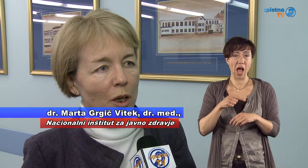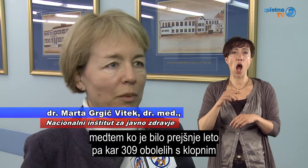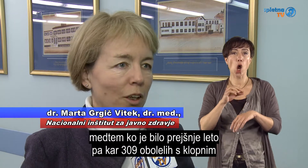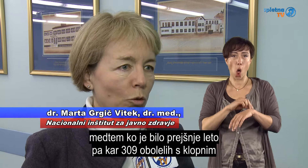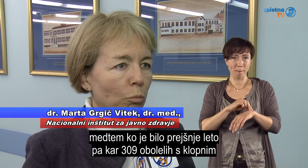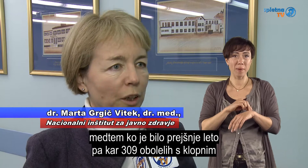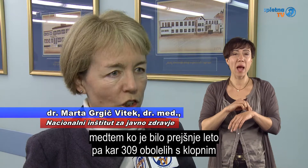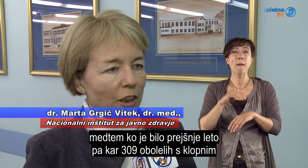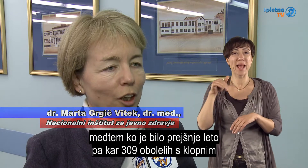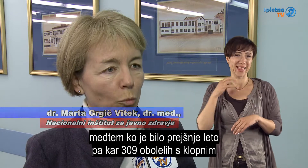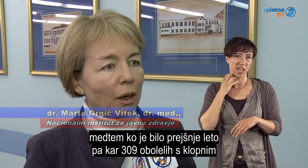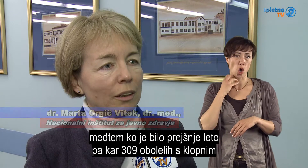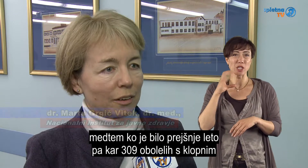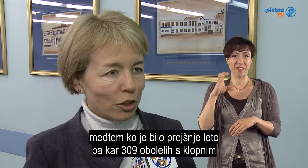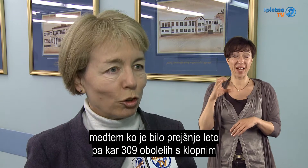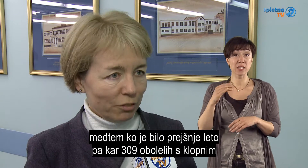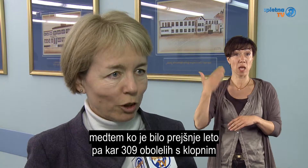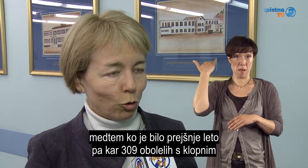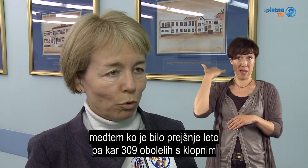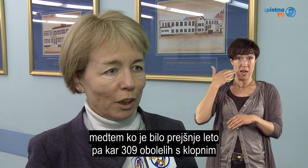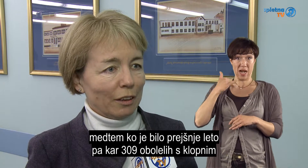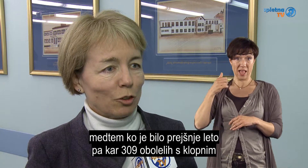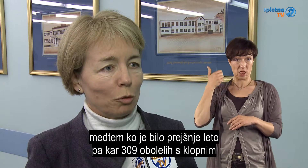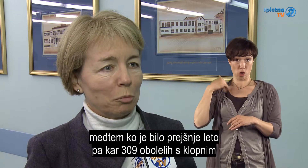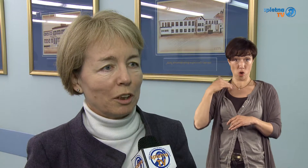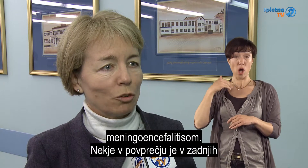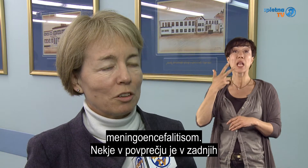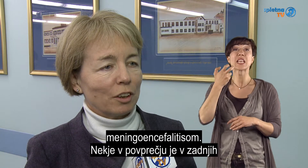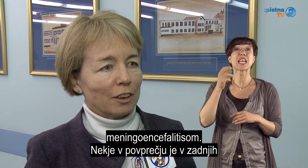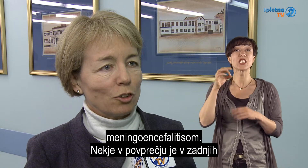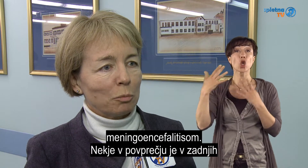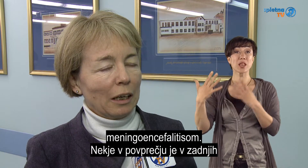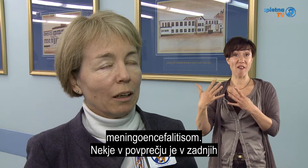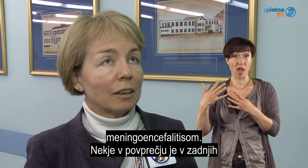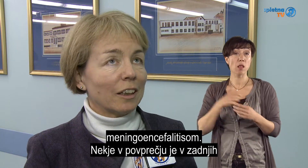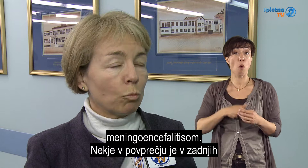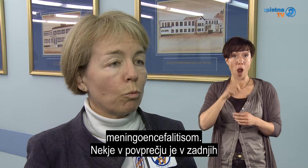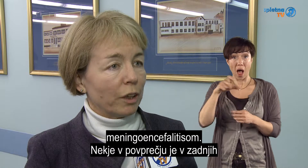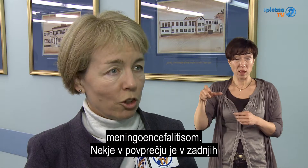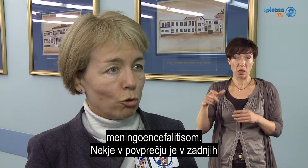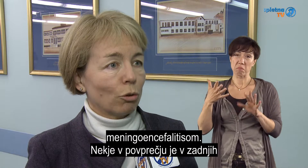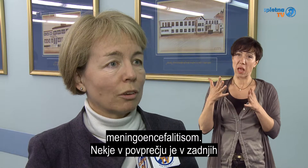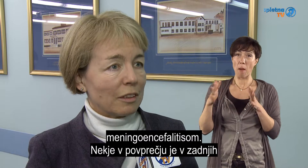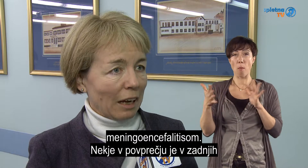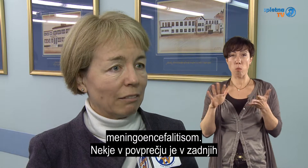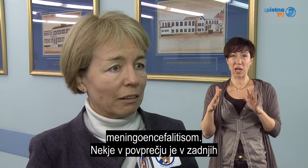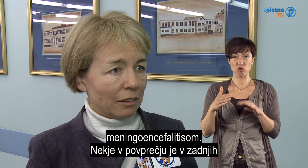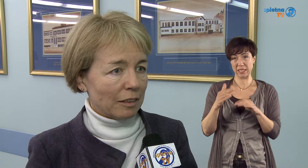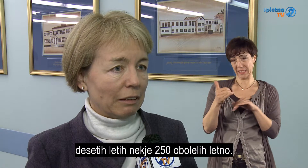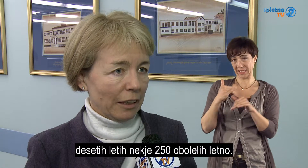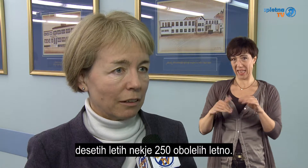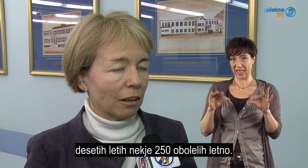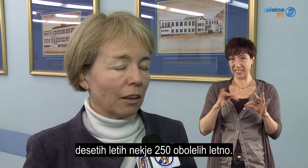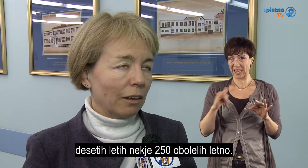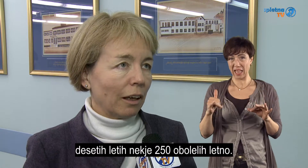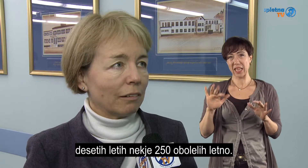meningoencefalitisom, medtem ko je bilo prejšnje leto pa kar 309 obolelih s klopnim meningoencefalitisom. Nekje v povprečju zadnjih